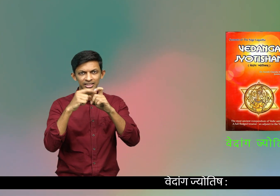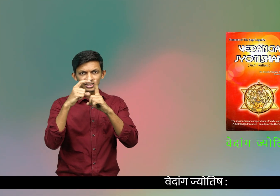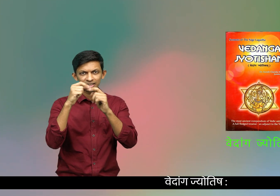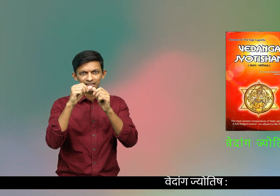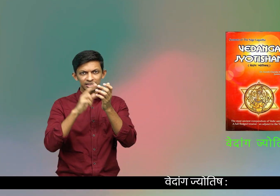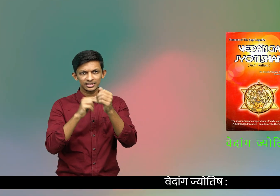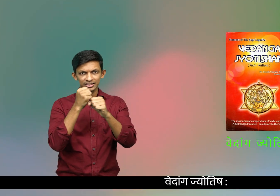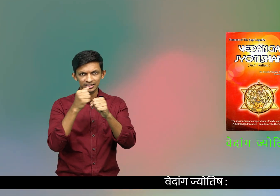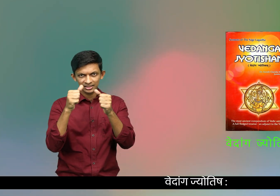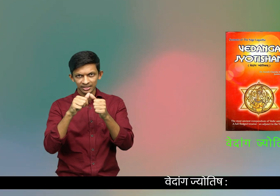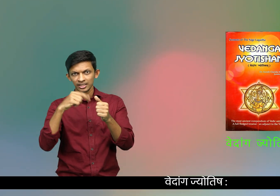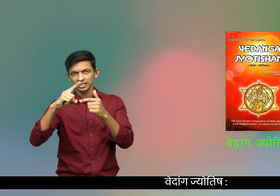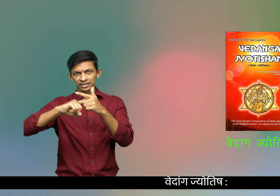वेदांग ज्योतिष.